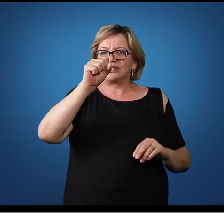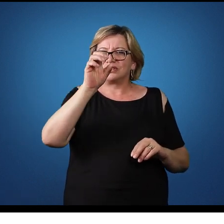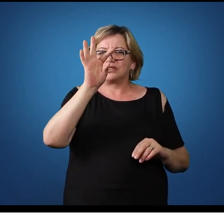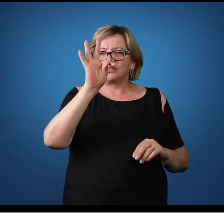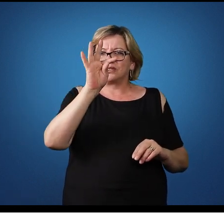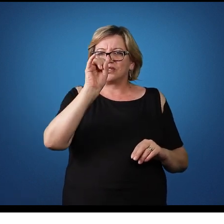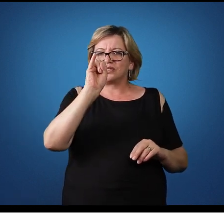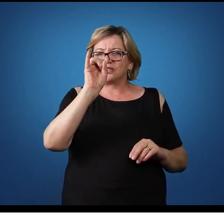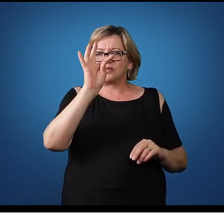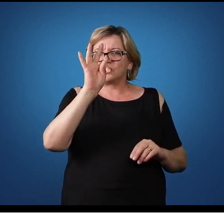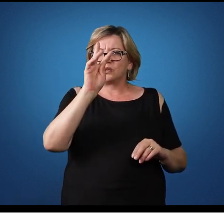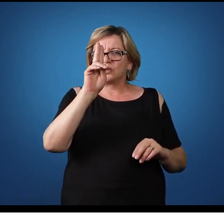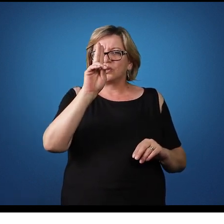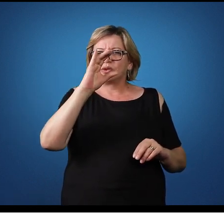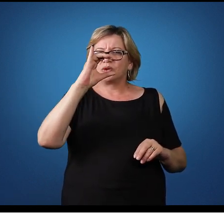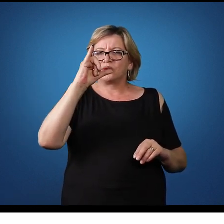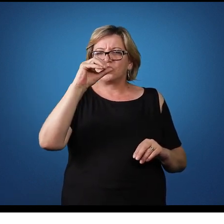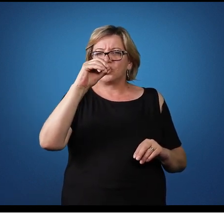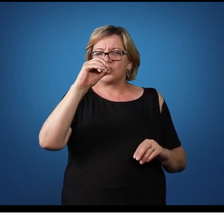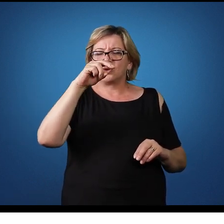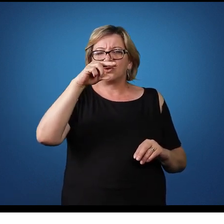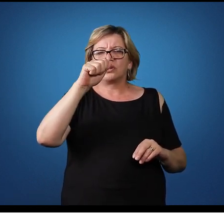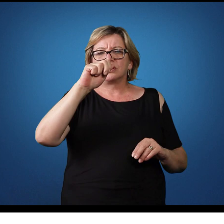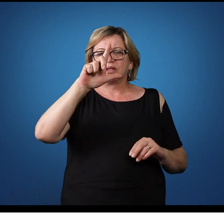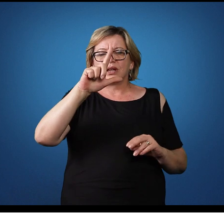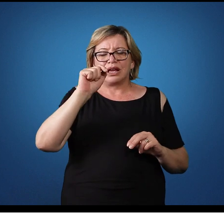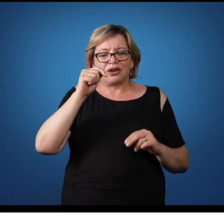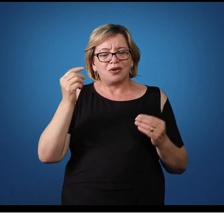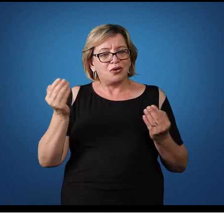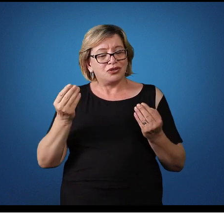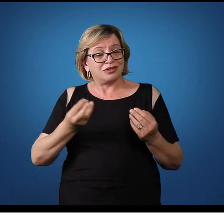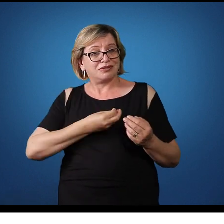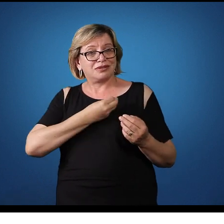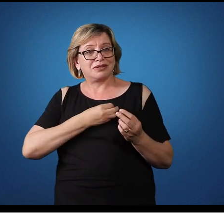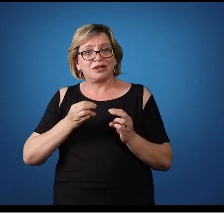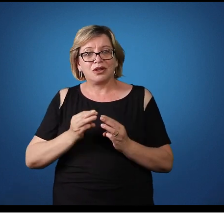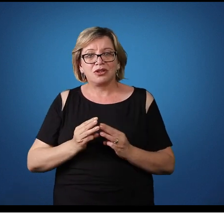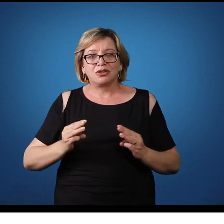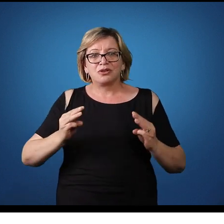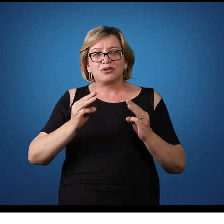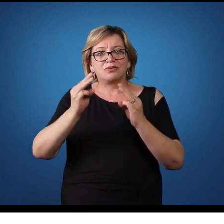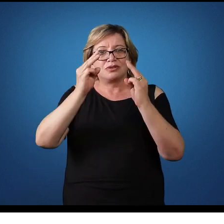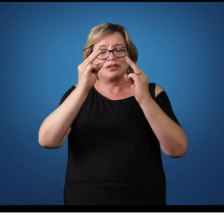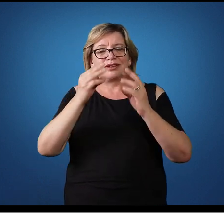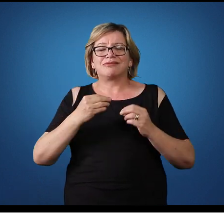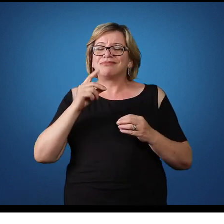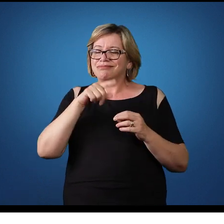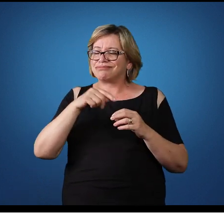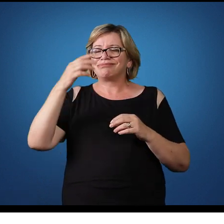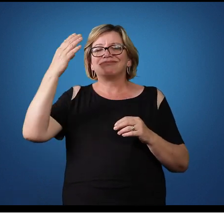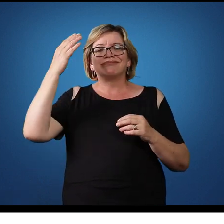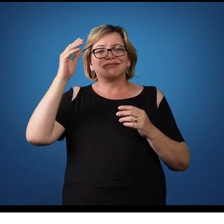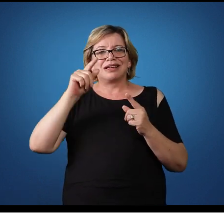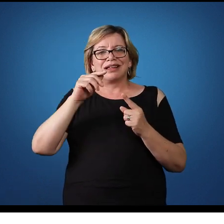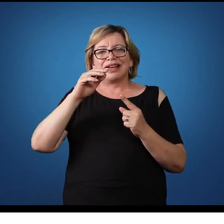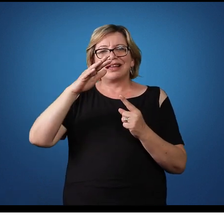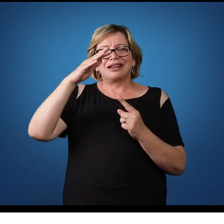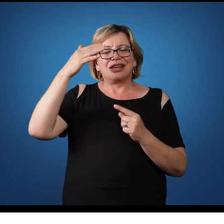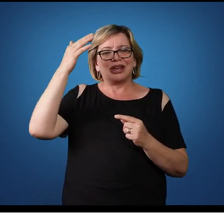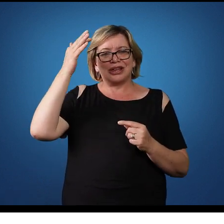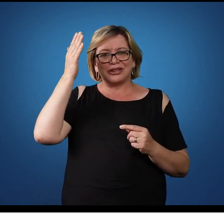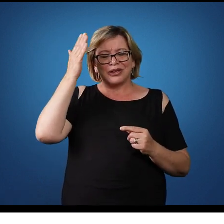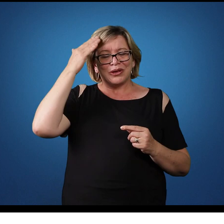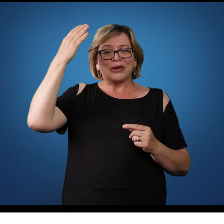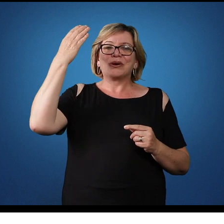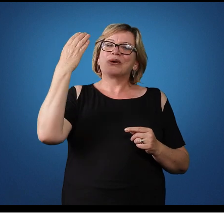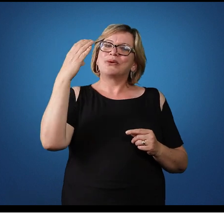institucionais. Aqui, nós estamos, obviamente, em um museu. É o Museu de Arte Contemporânea do Paraná. E bem, as obras que